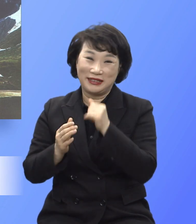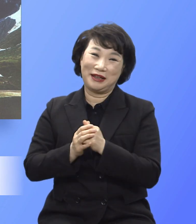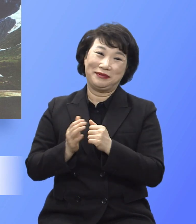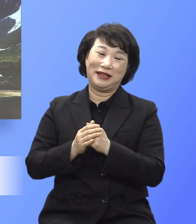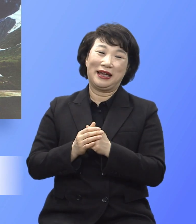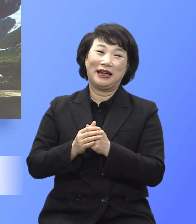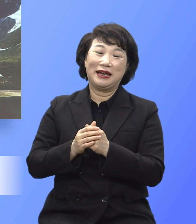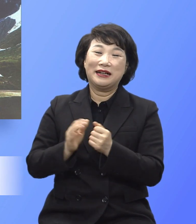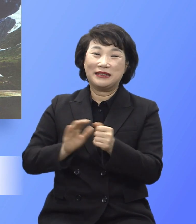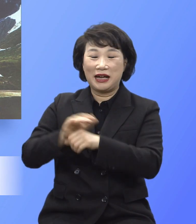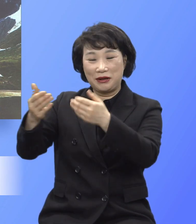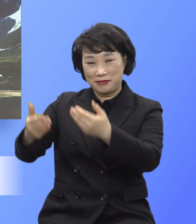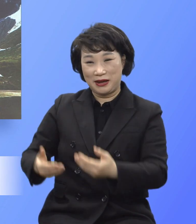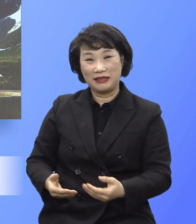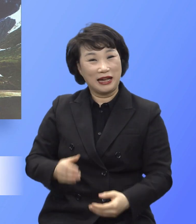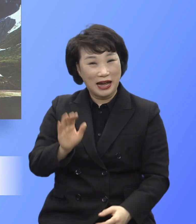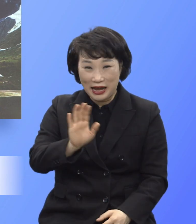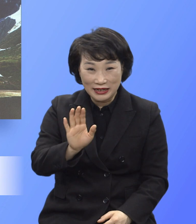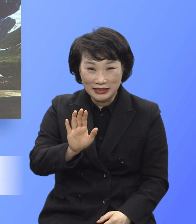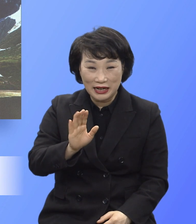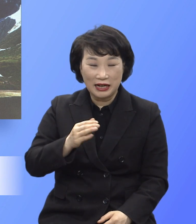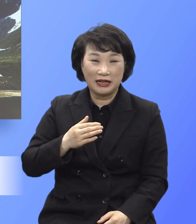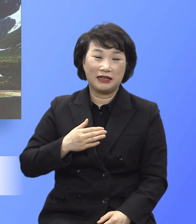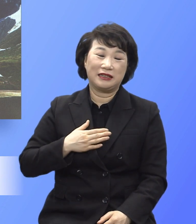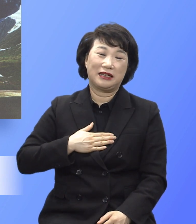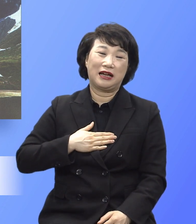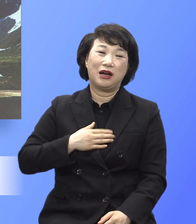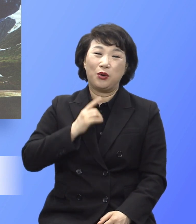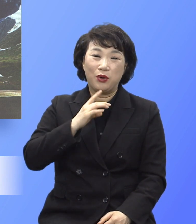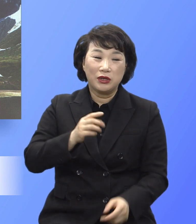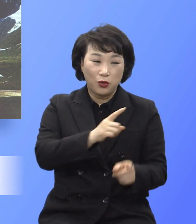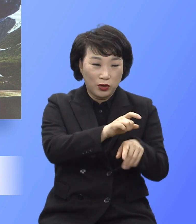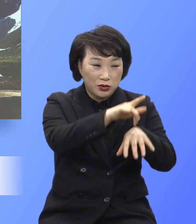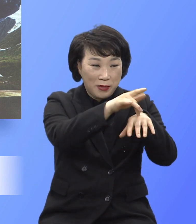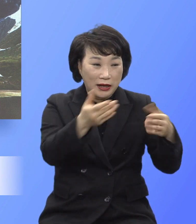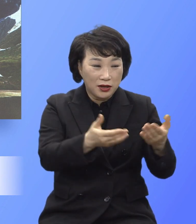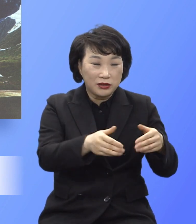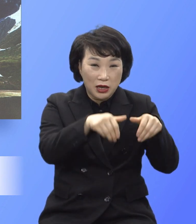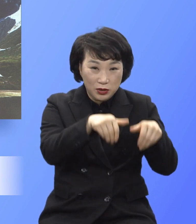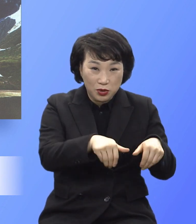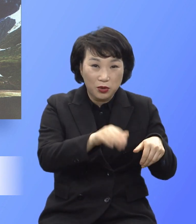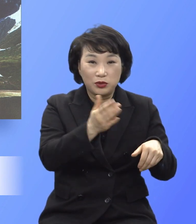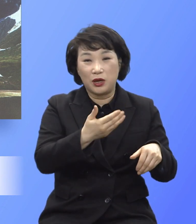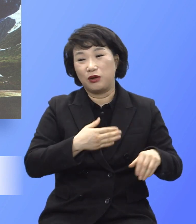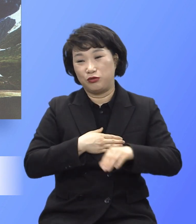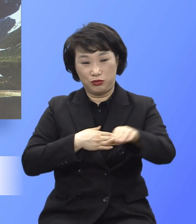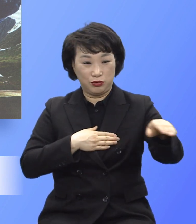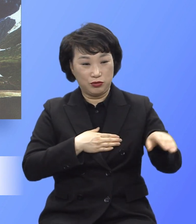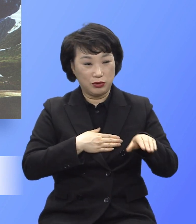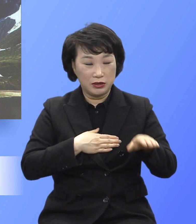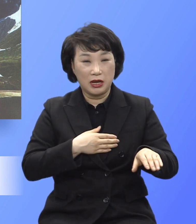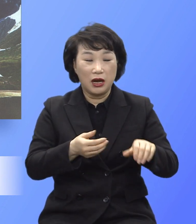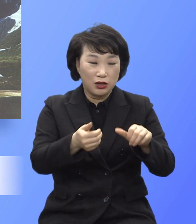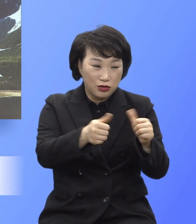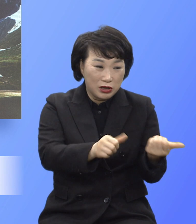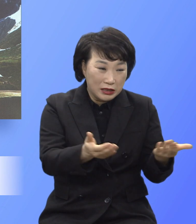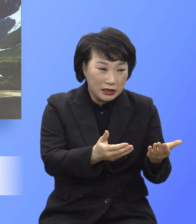때문에 사랑하는 것이 아니라 오직 마귀 역사의 앞제비가 되어서